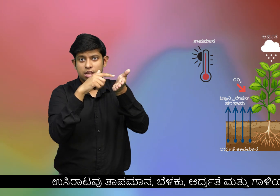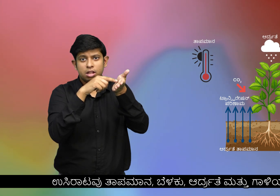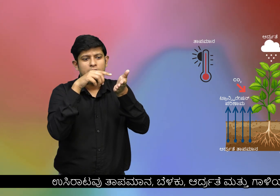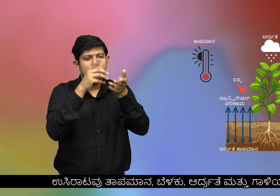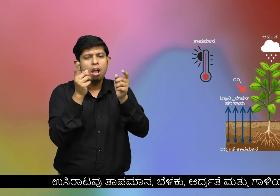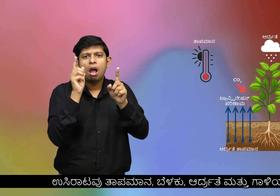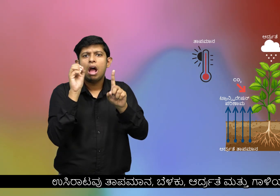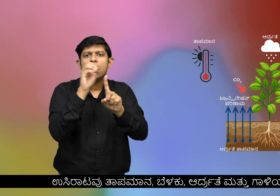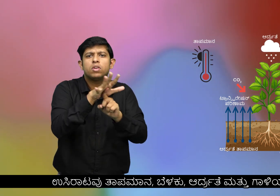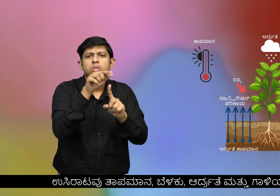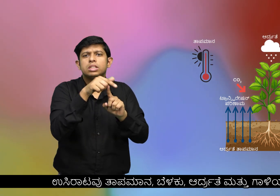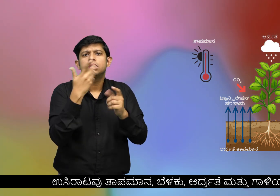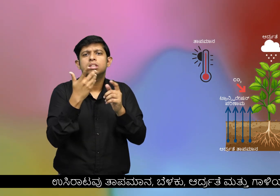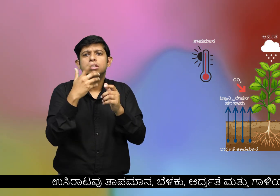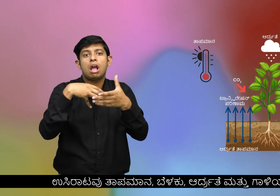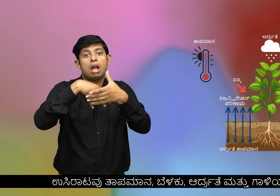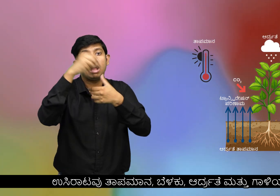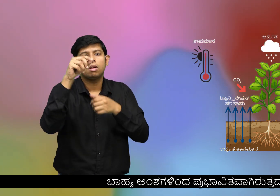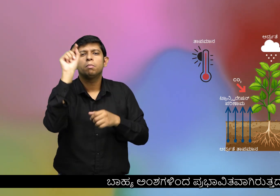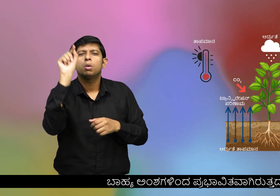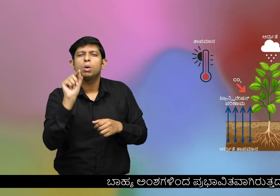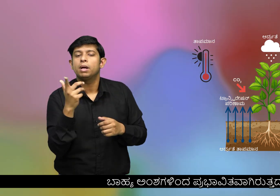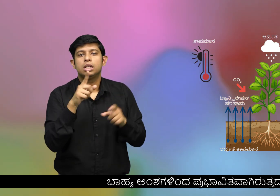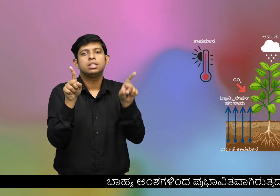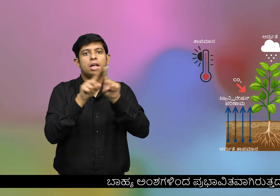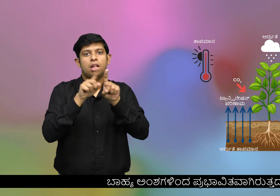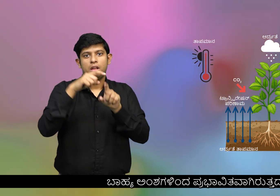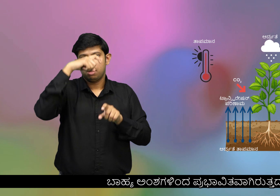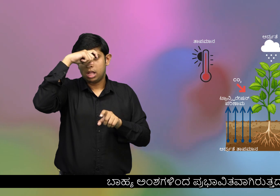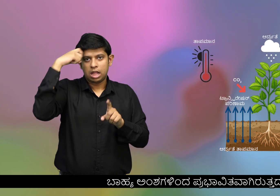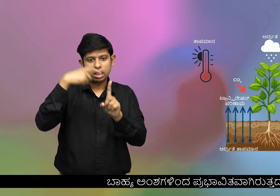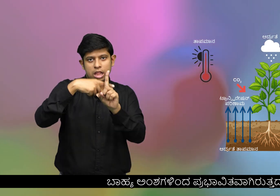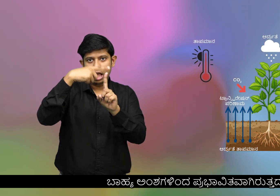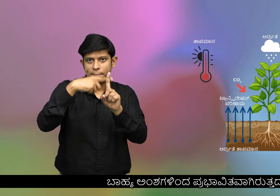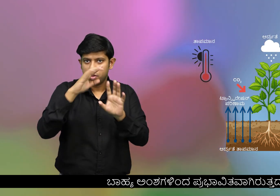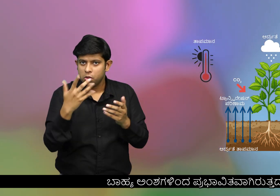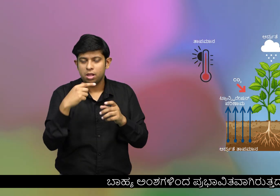ಆರ್ದ್ರತೆ ಮತ್ತು ಗಾಳಿಯ ವೇಗದಂತಹ ಬಾಹ್ಯ ಅಂಶಗಳಿಂದ ಪ್ರಭಾವಿತವಾಗಿರುತ್ತದೆ.